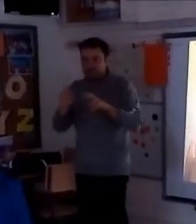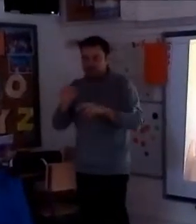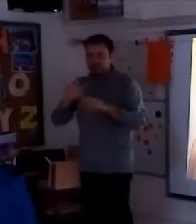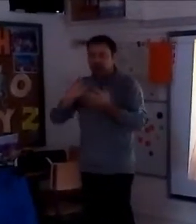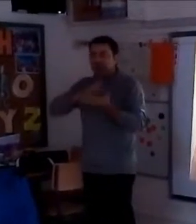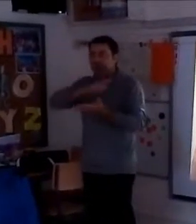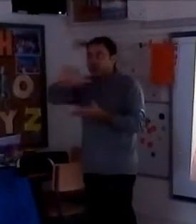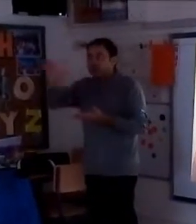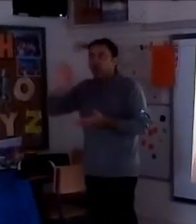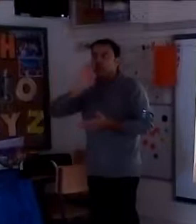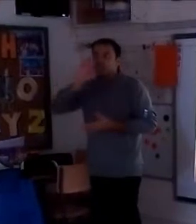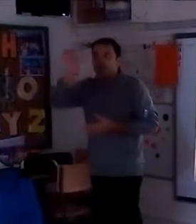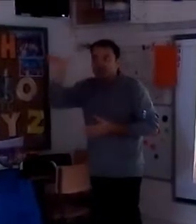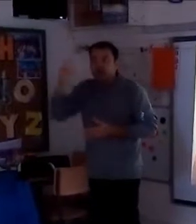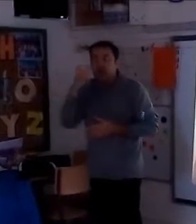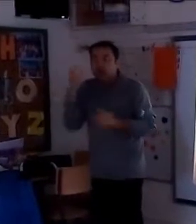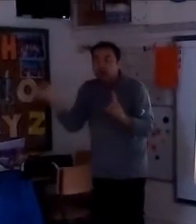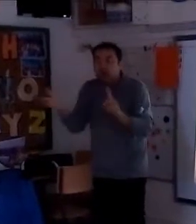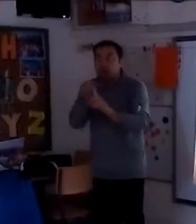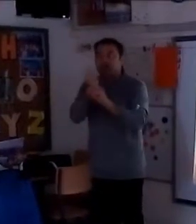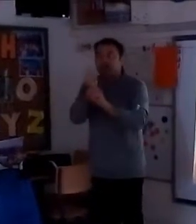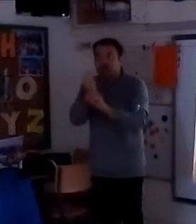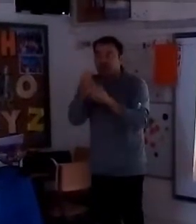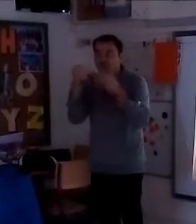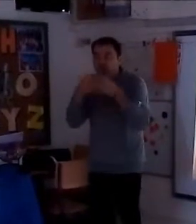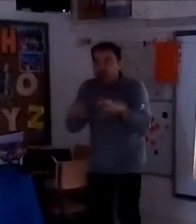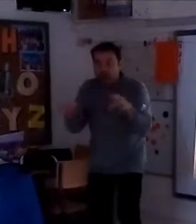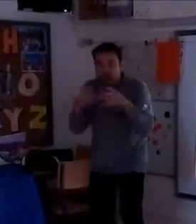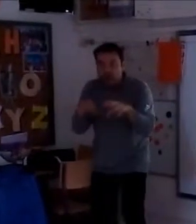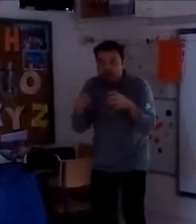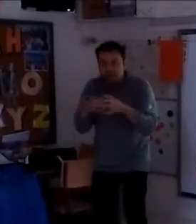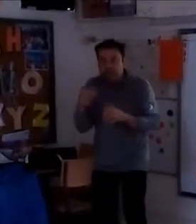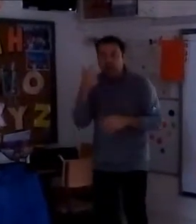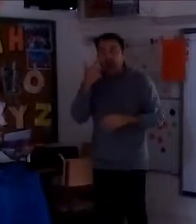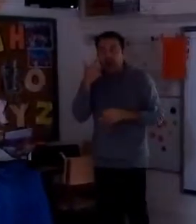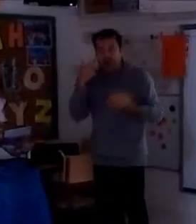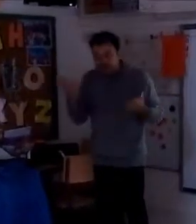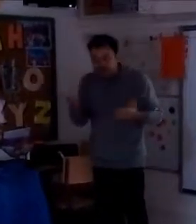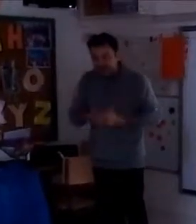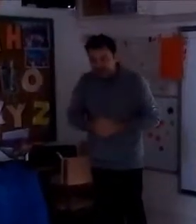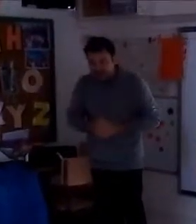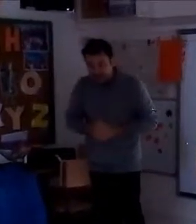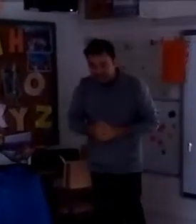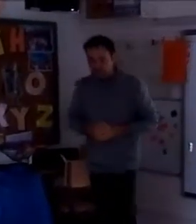buscar huevos, a ver en el campo, en la montaña, a ver si encuentro alguno. A ver, ¿vale?